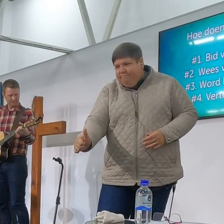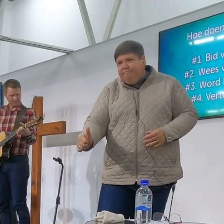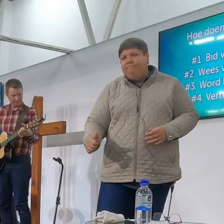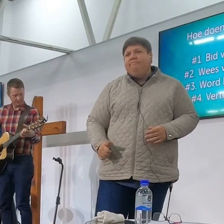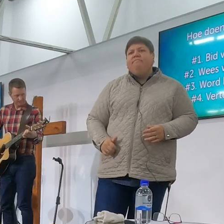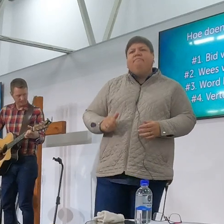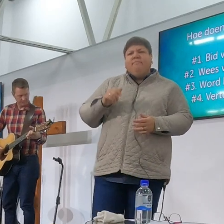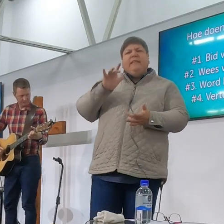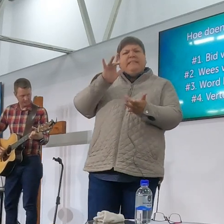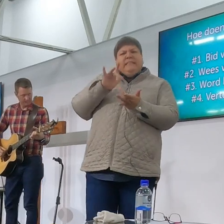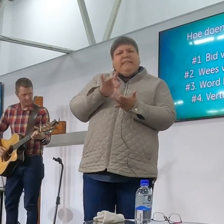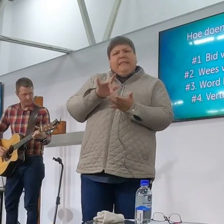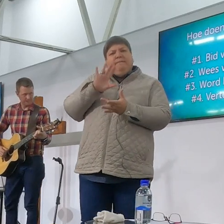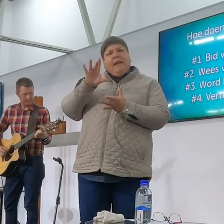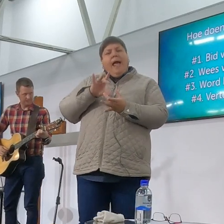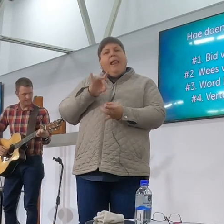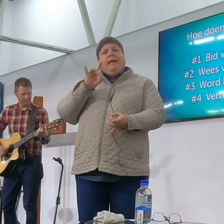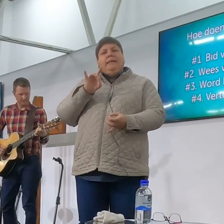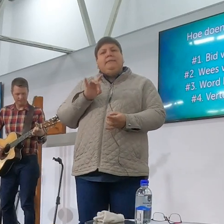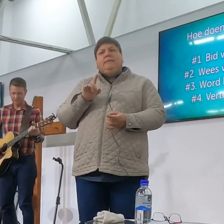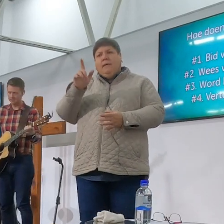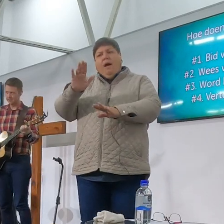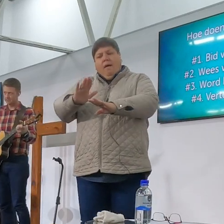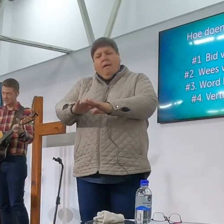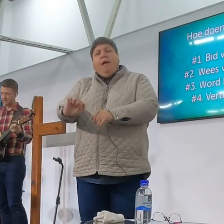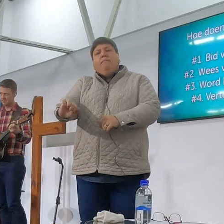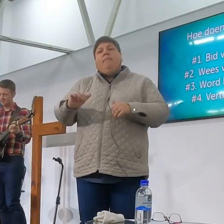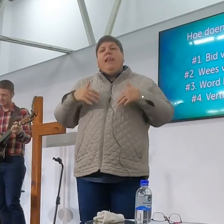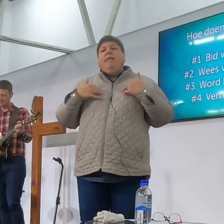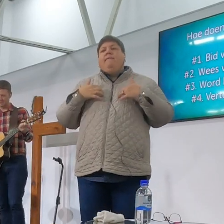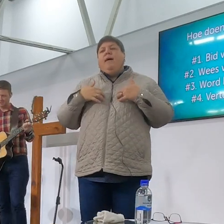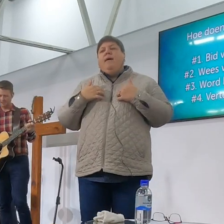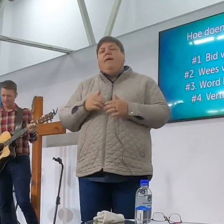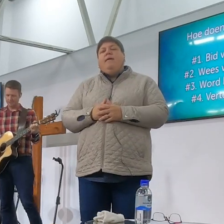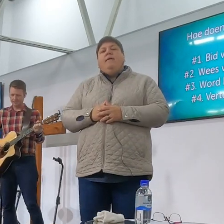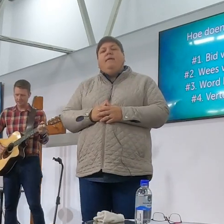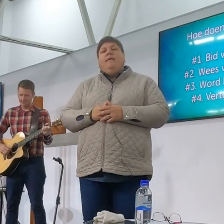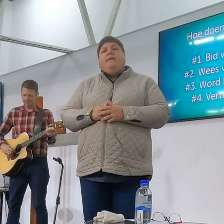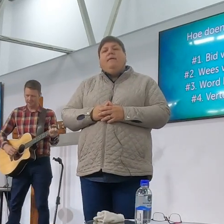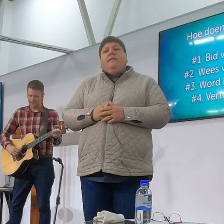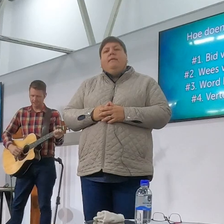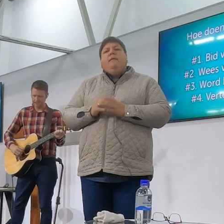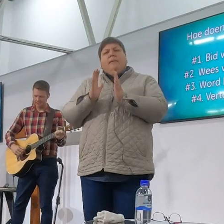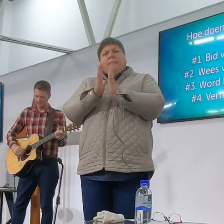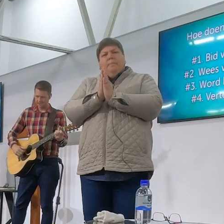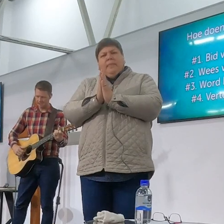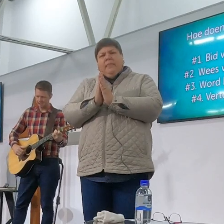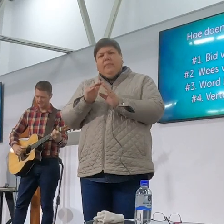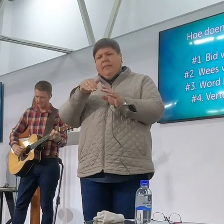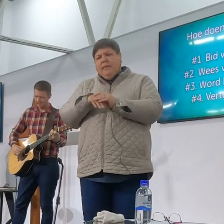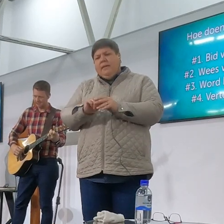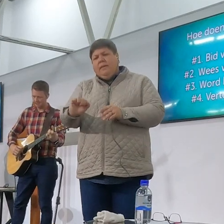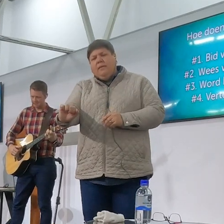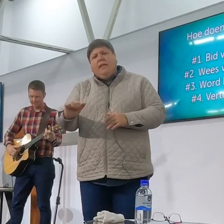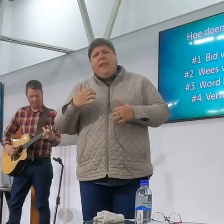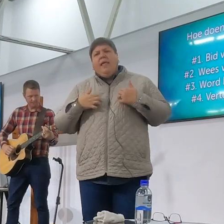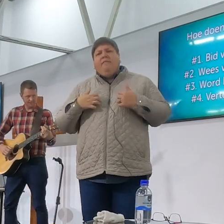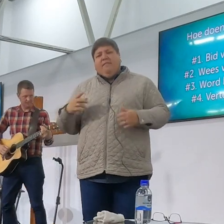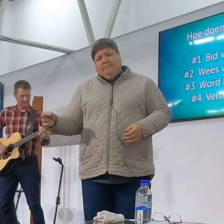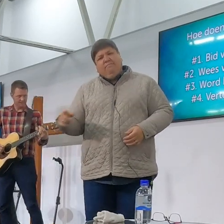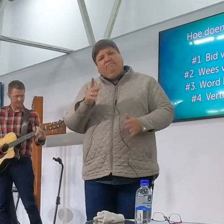sensitief vir die Heilige Gees, ook wat in daai kind se lewe aangaan. Bid sommer vir 'n kind terwyl hy verby jou